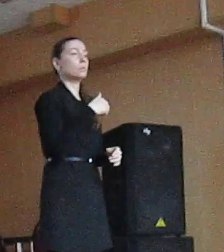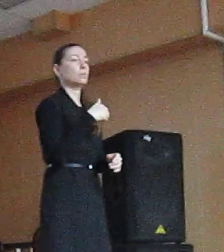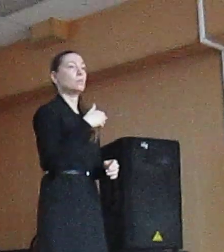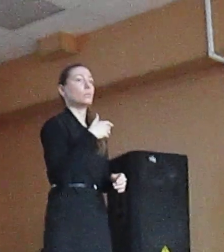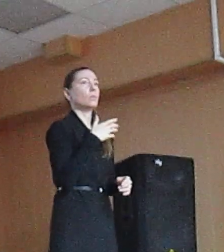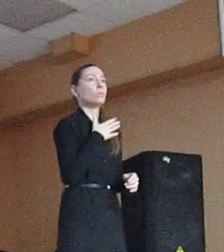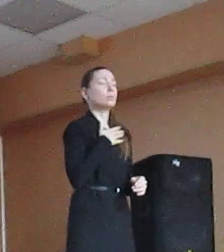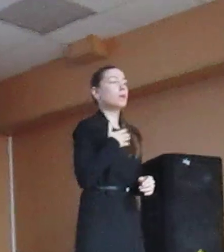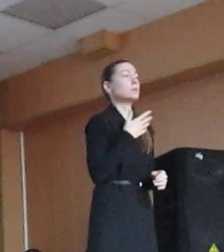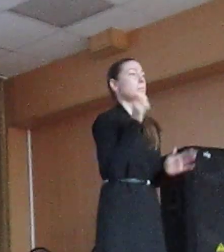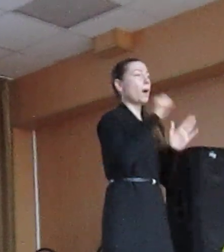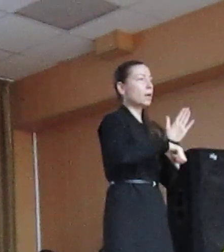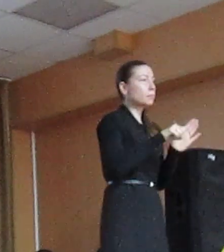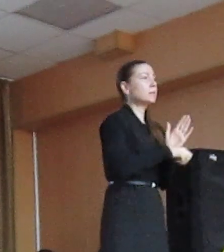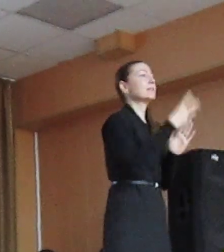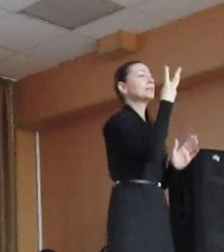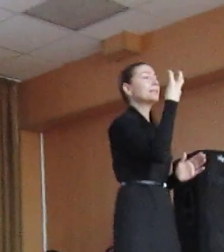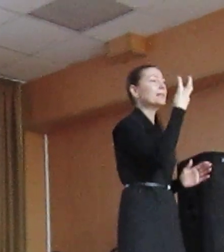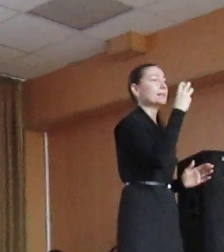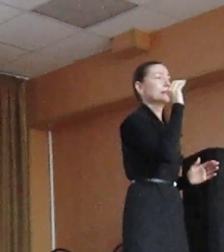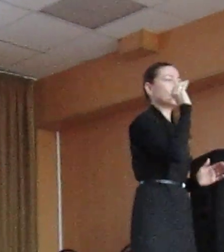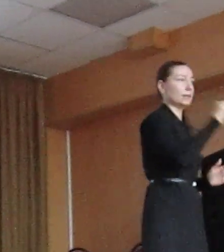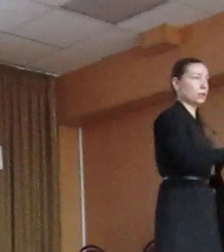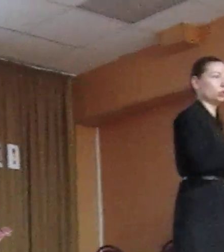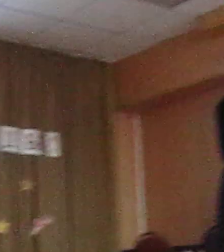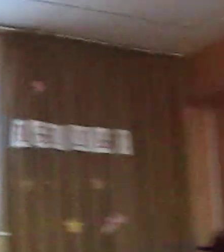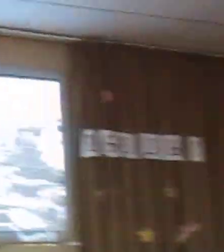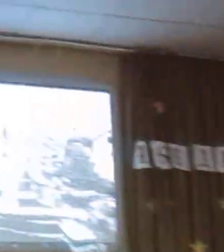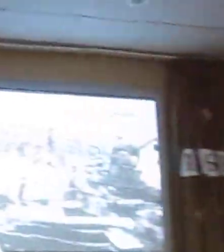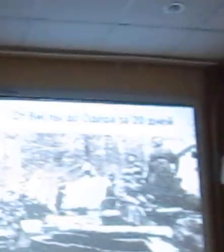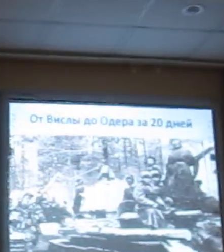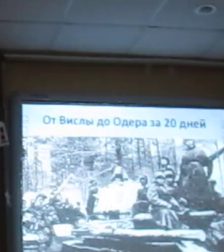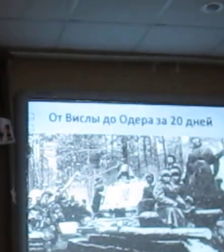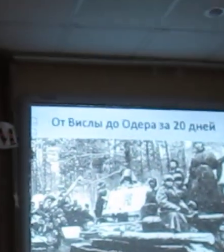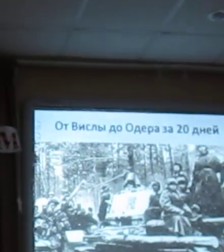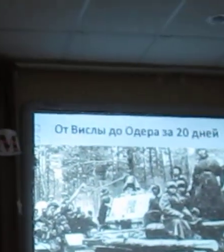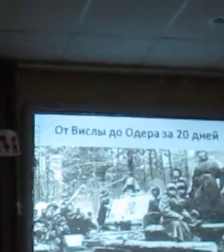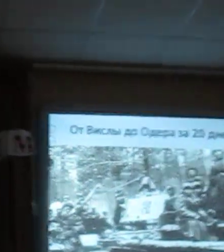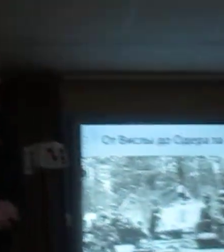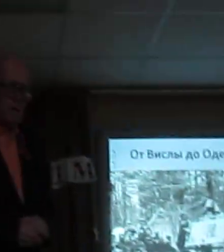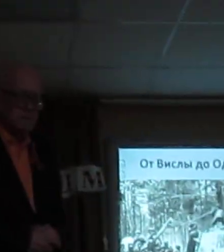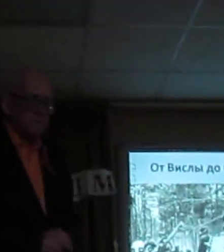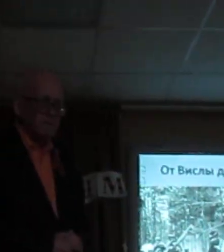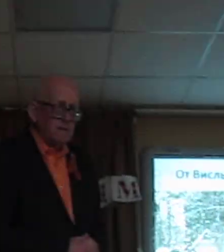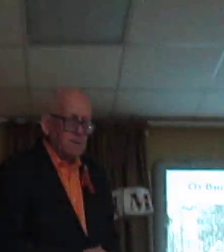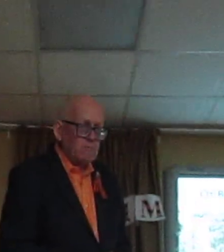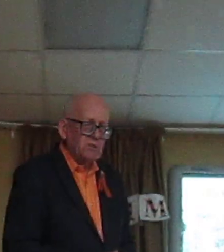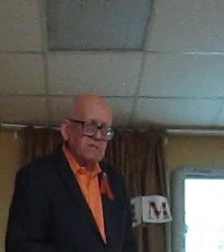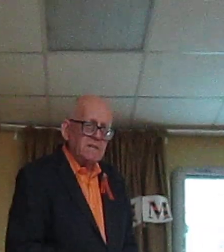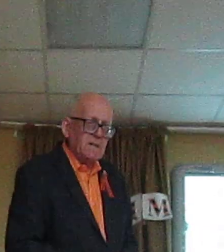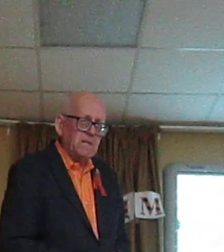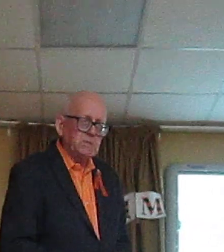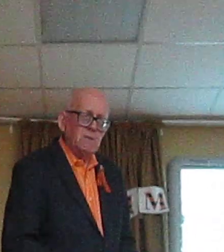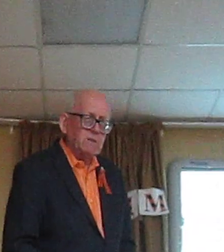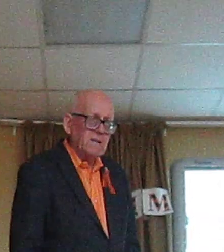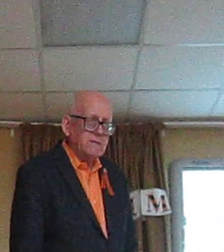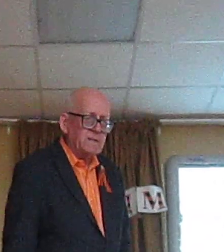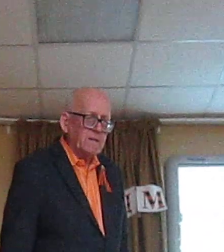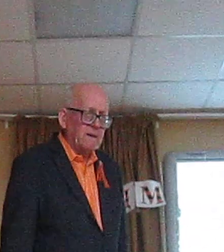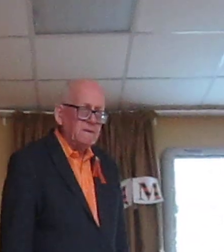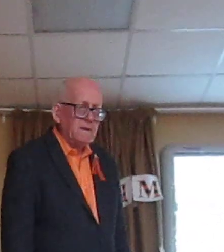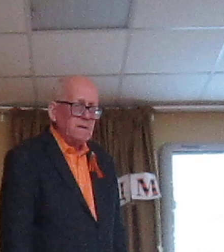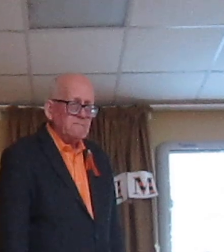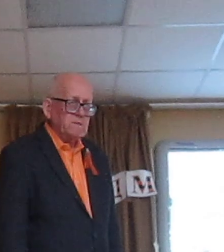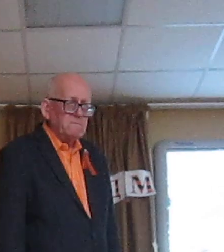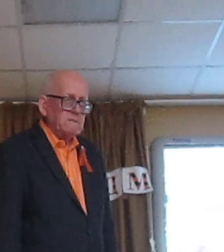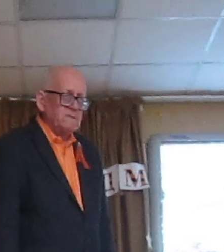тысяч наших ребят. А за Польшу мы положили 600 тысяч наших ребят. Польша, она, конечно,